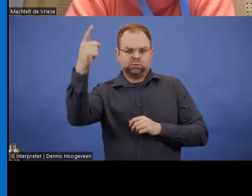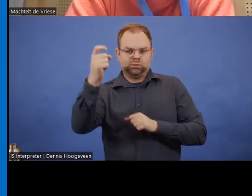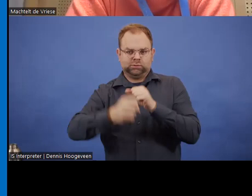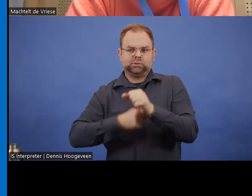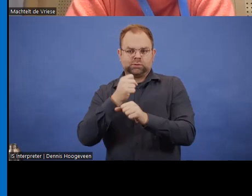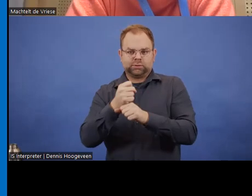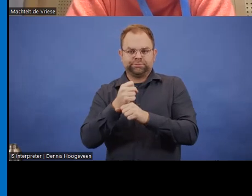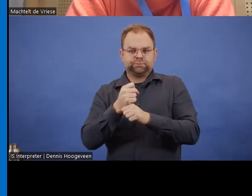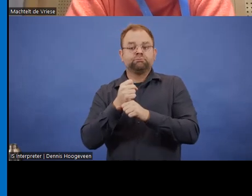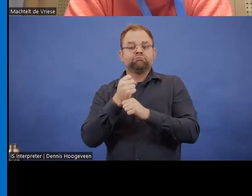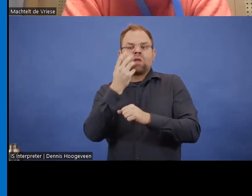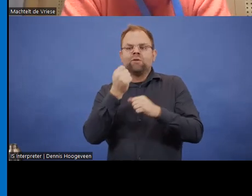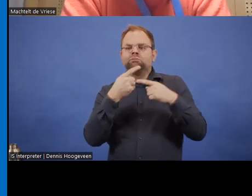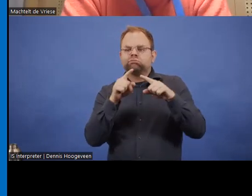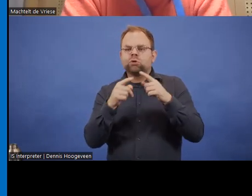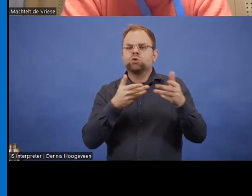global.